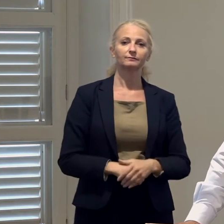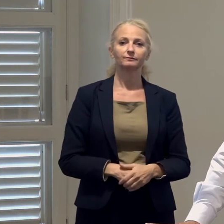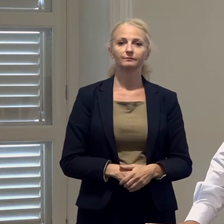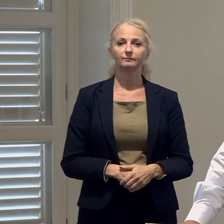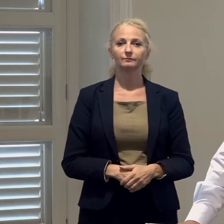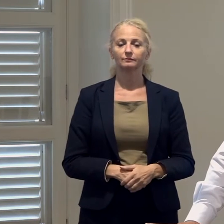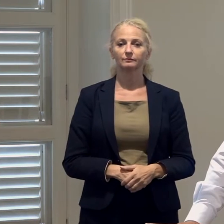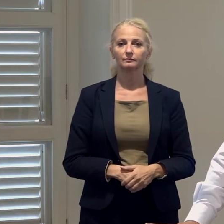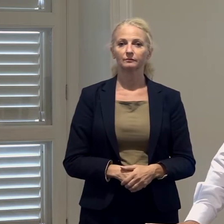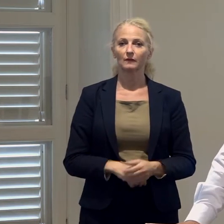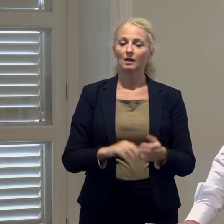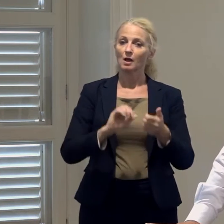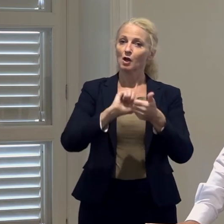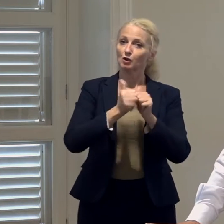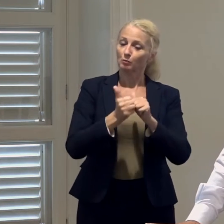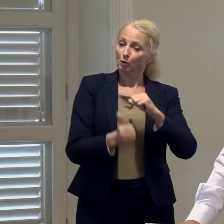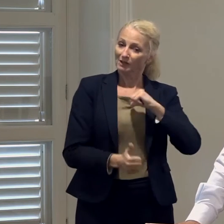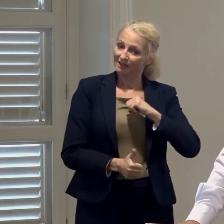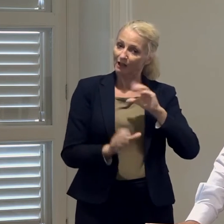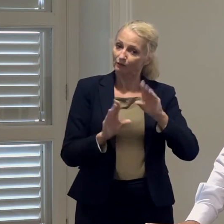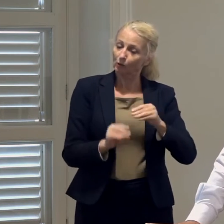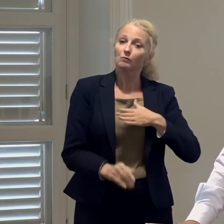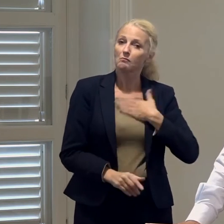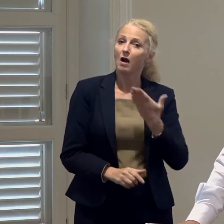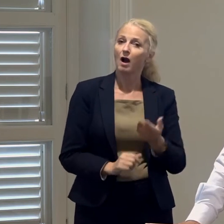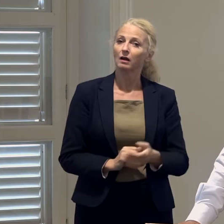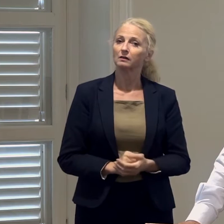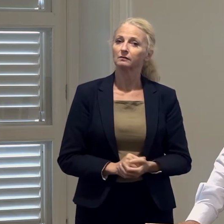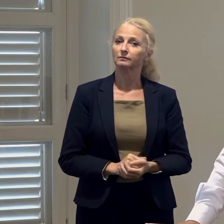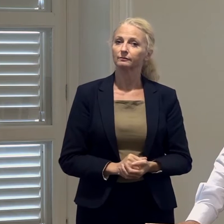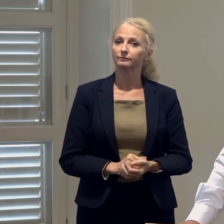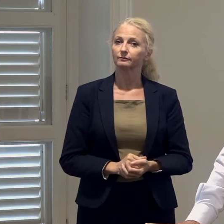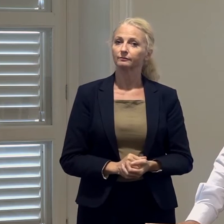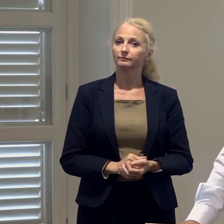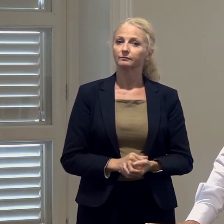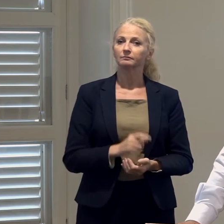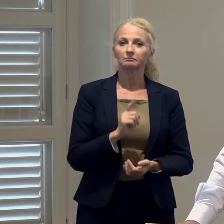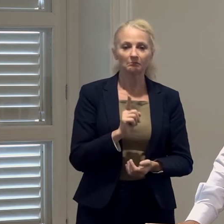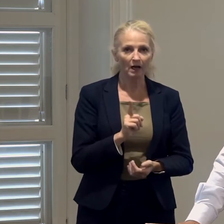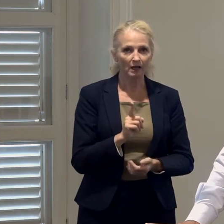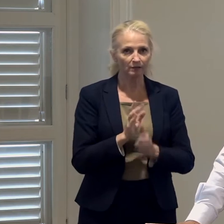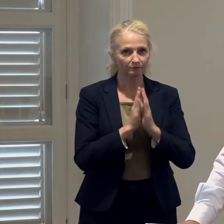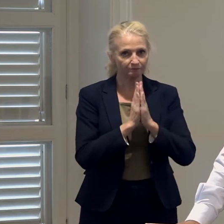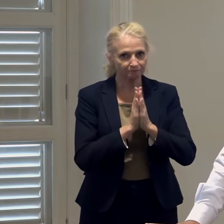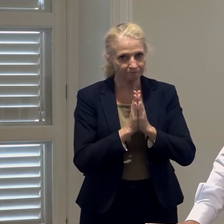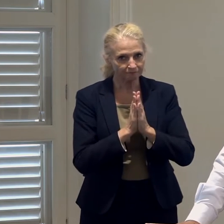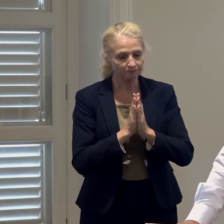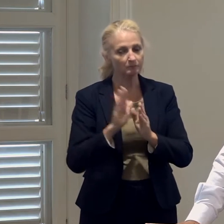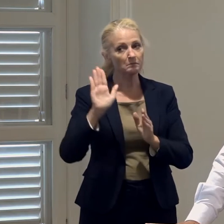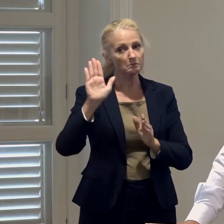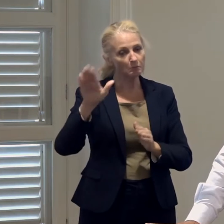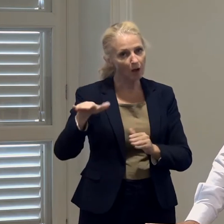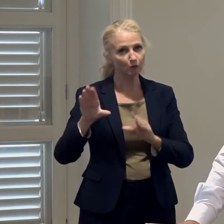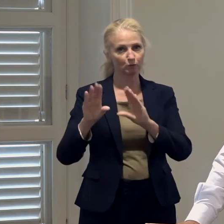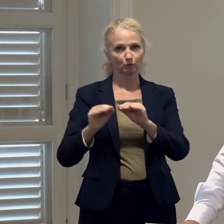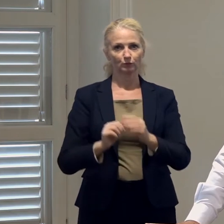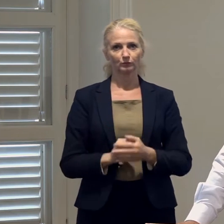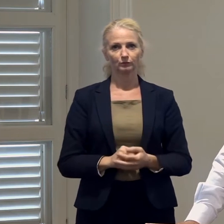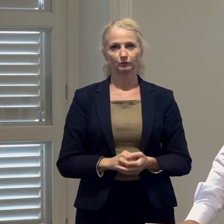Het blijft toegestaan om sport te beoefenen. Het dringende advies is om buiten te sporten.